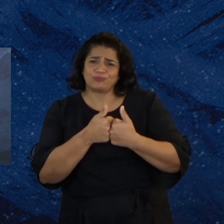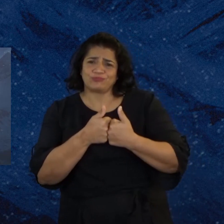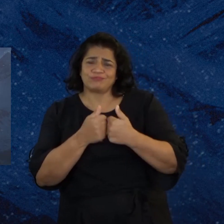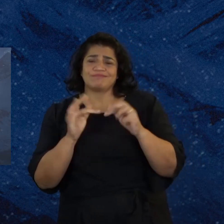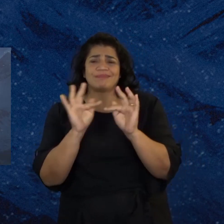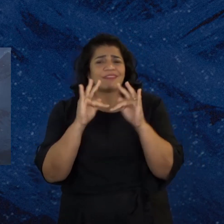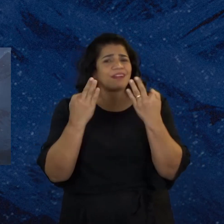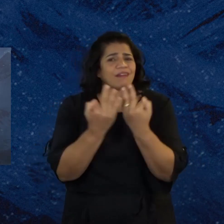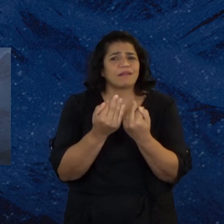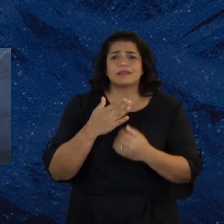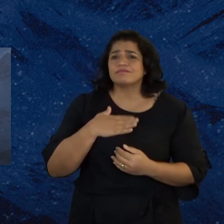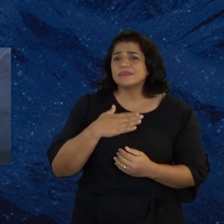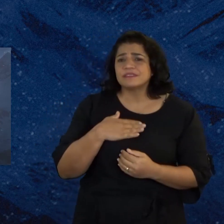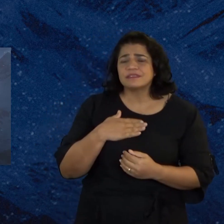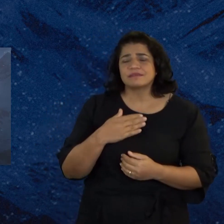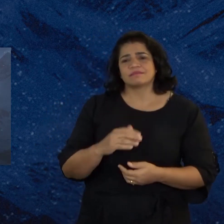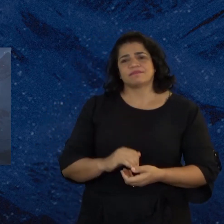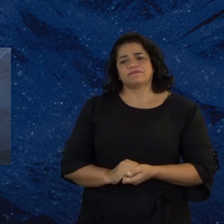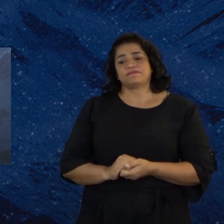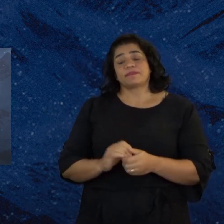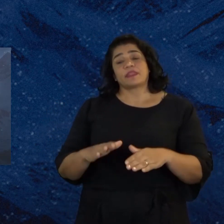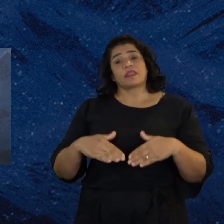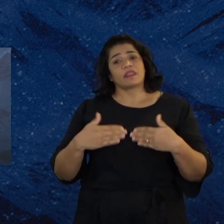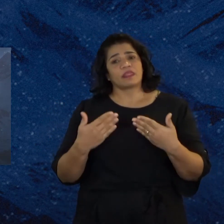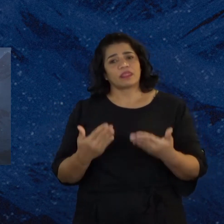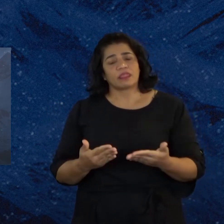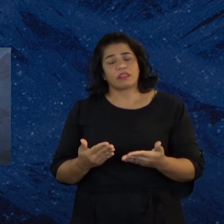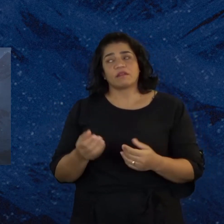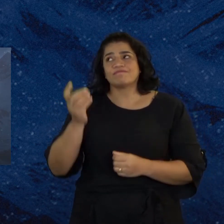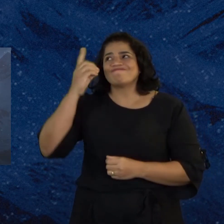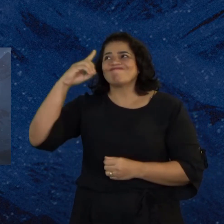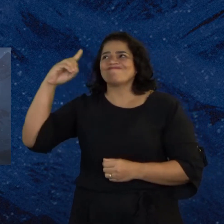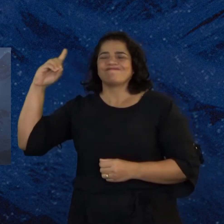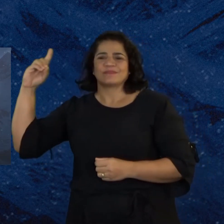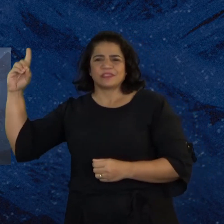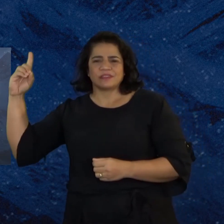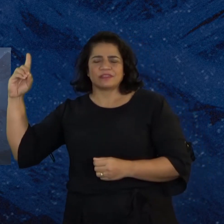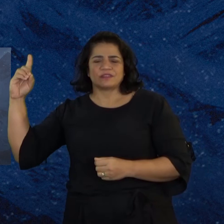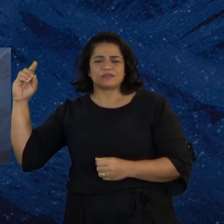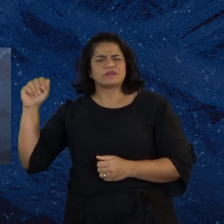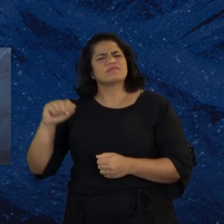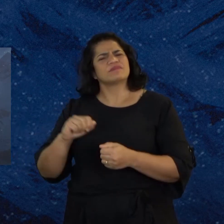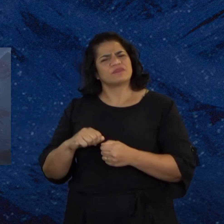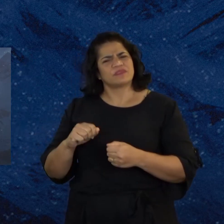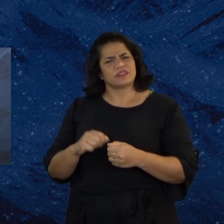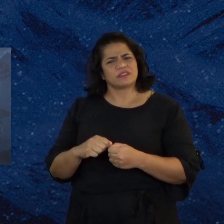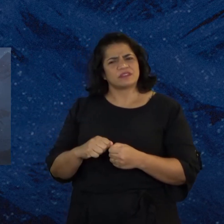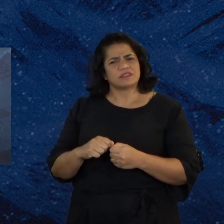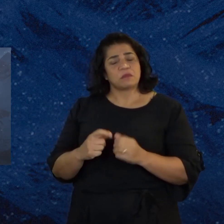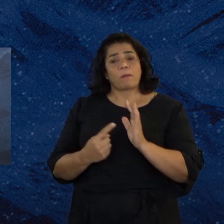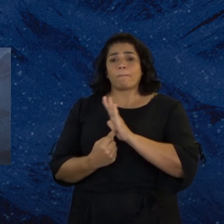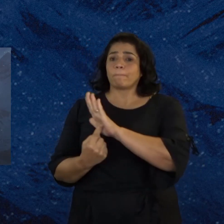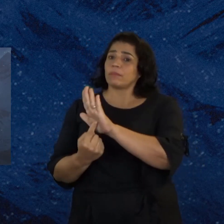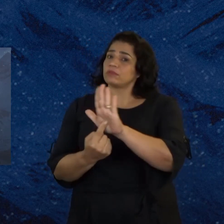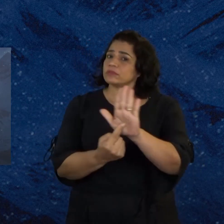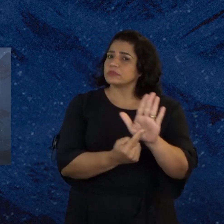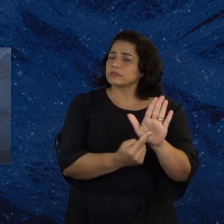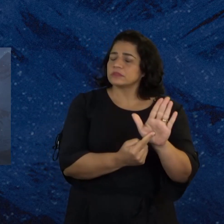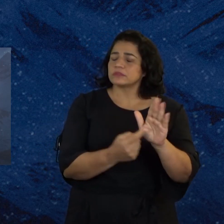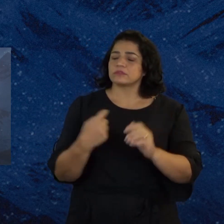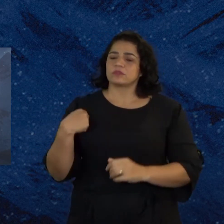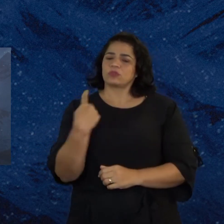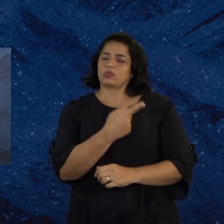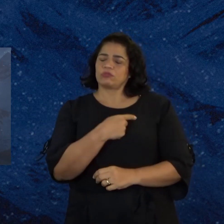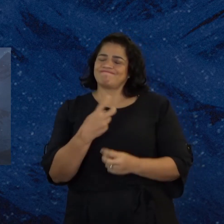Então olha só o que Deus fez para nos mostrar que nós precisamos dele. E nós esperamos que a ficha caia.